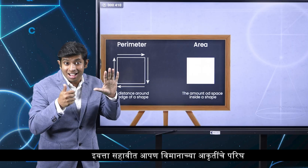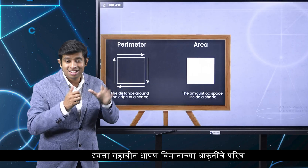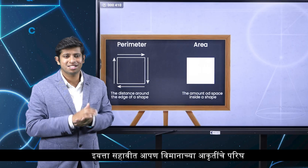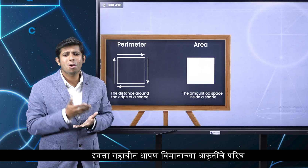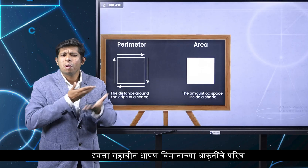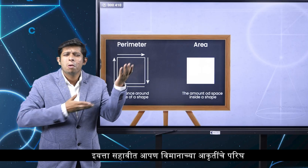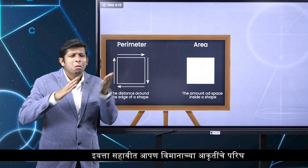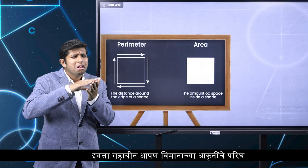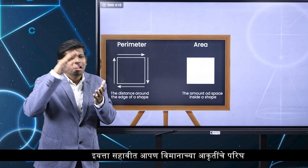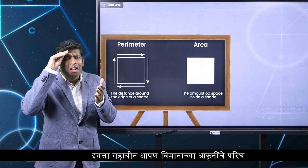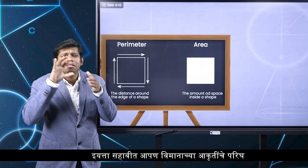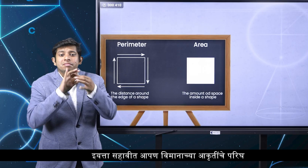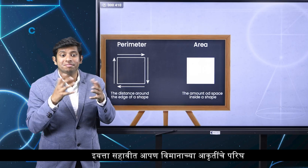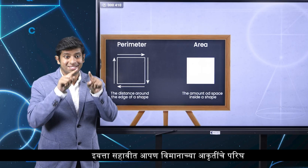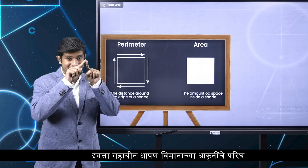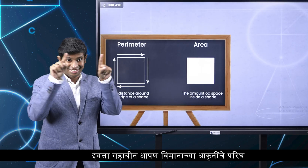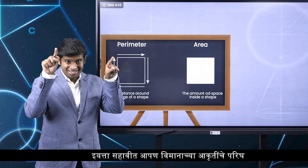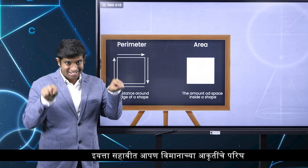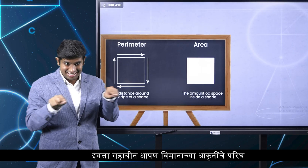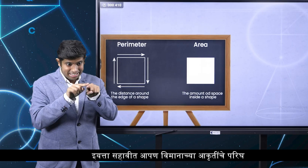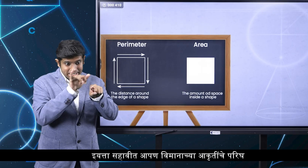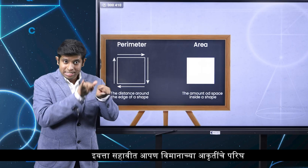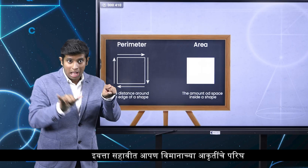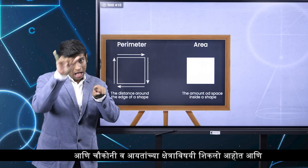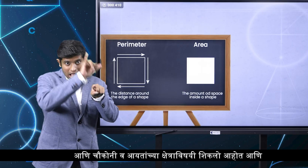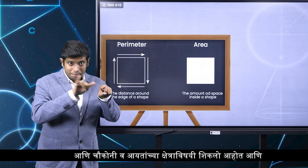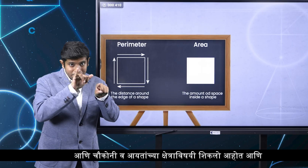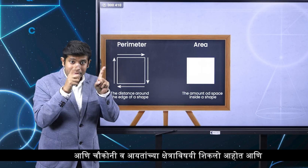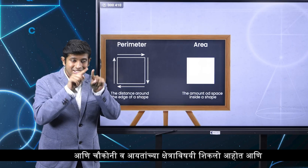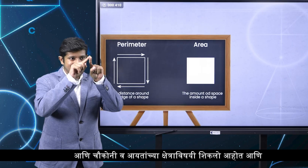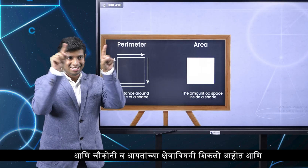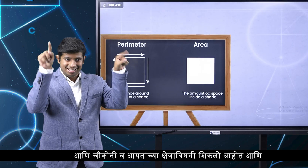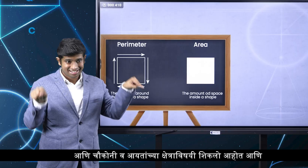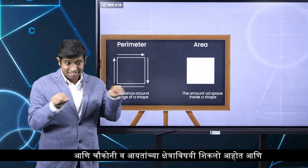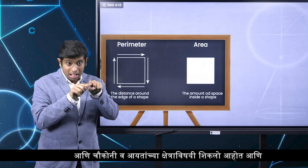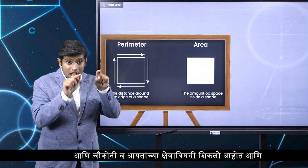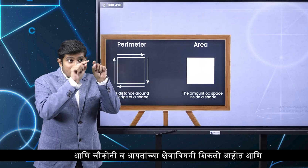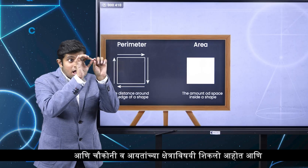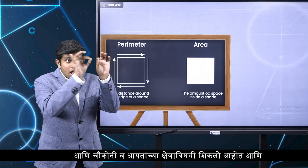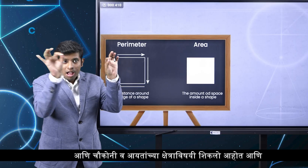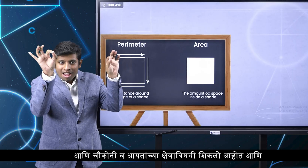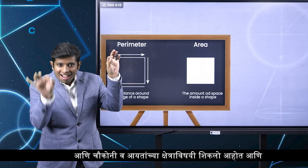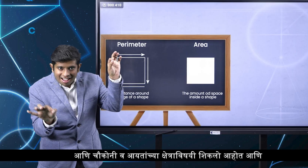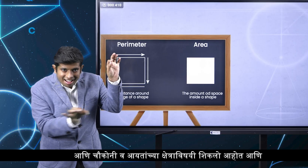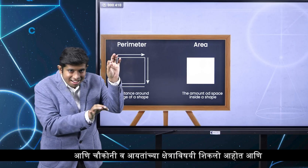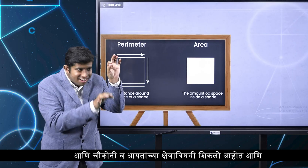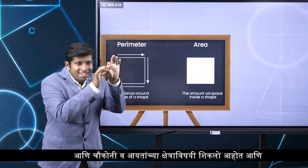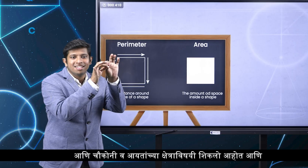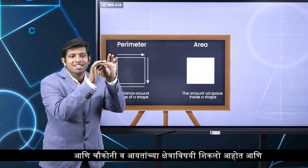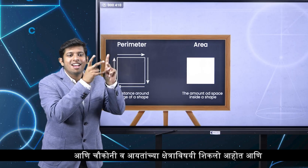आपण विमानाच्या आकृतीचे परीघ आणि चौकोनी व आयतांच्या क्षेत्राविषयी शिकलो आहोत